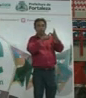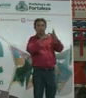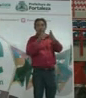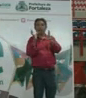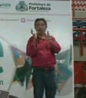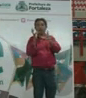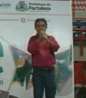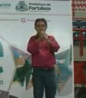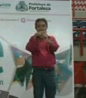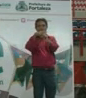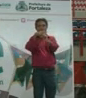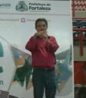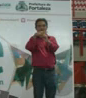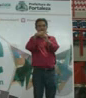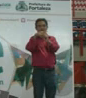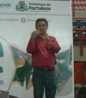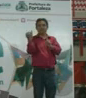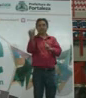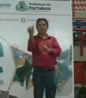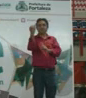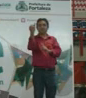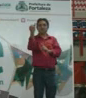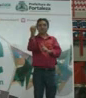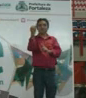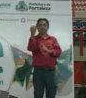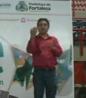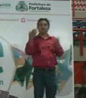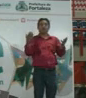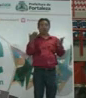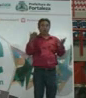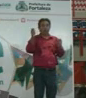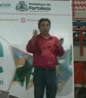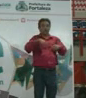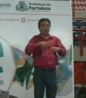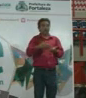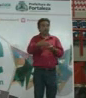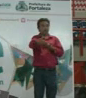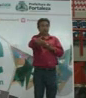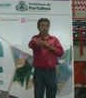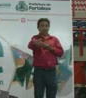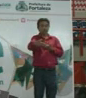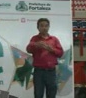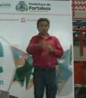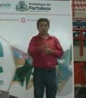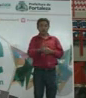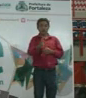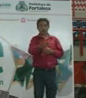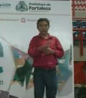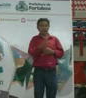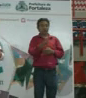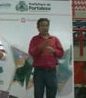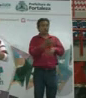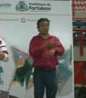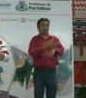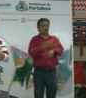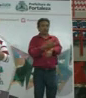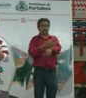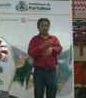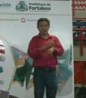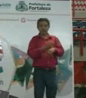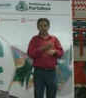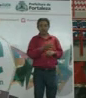é importante. Isso tudo serviu de ferramenta para que a gente use a partir de agora na nossa matéria